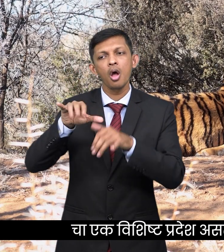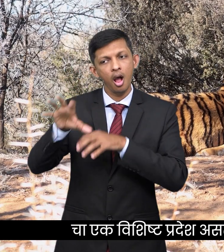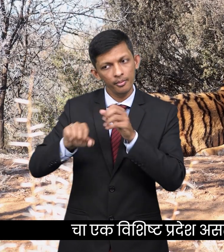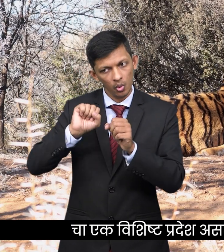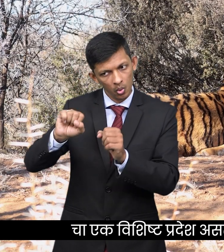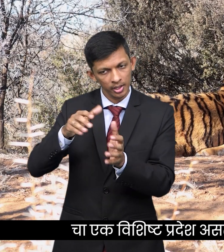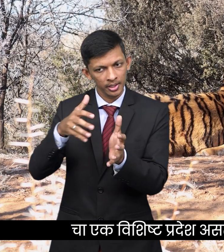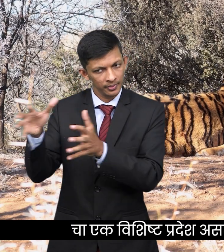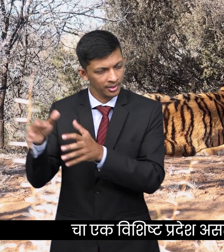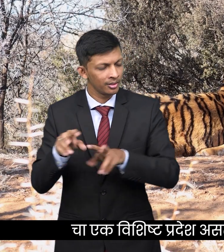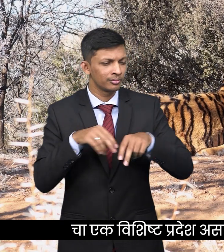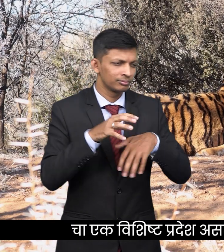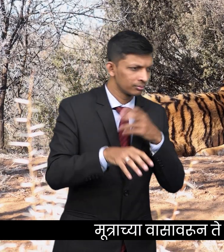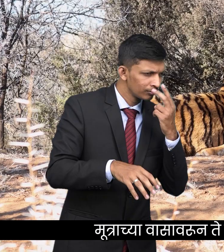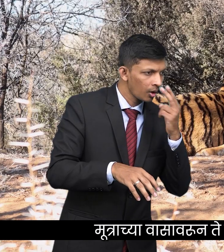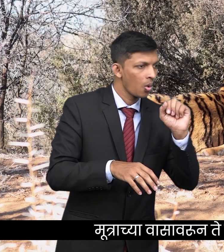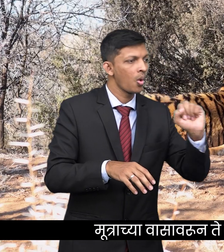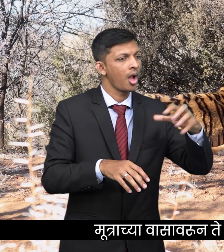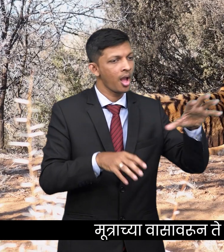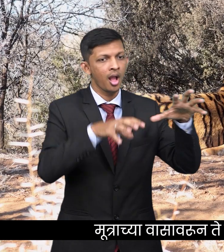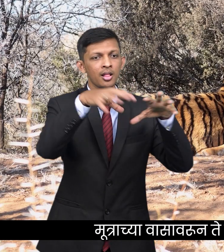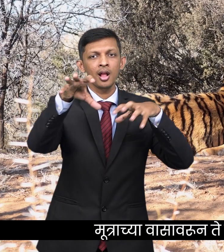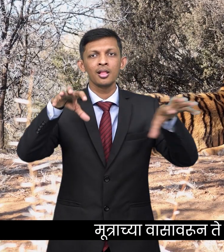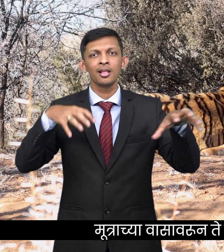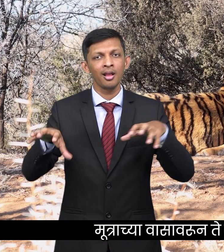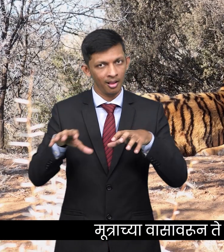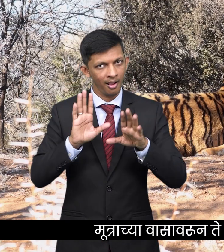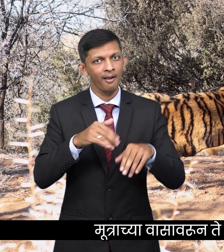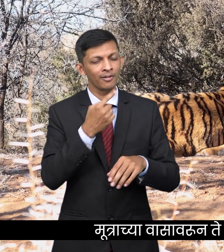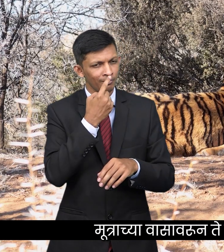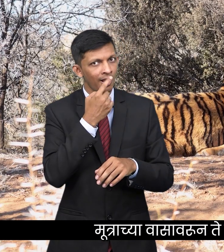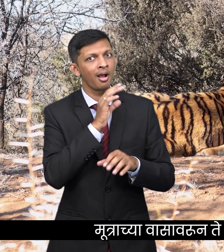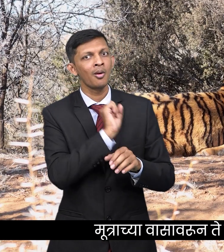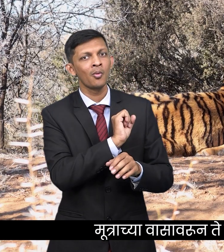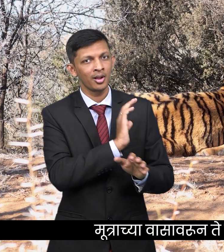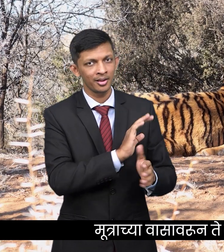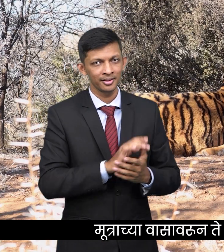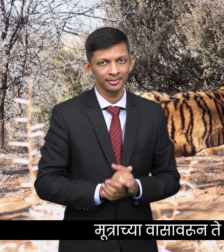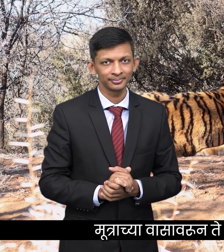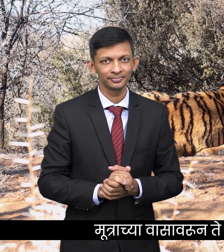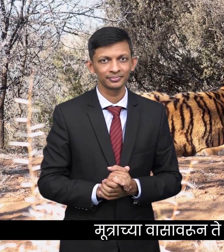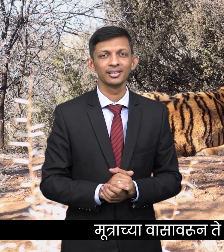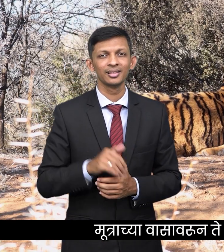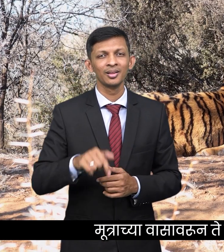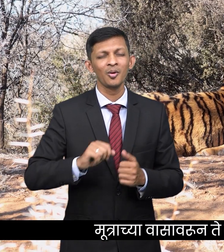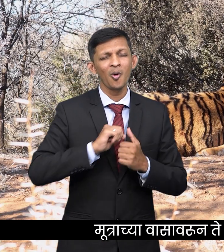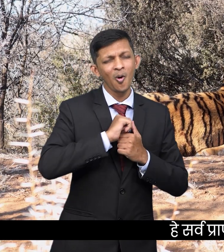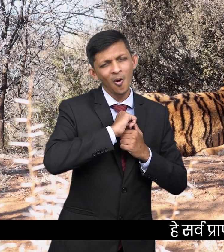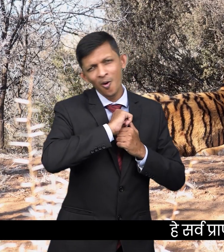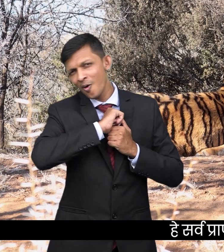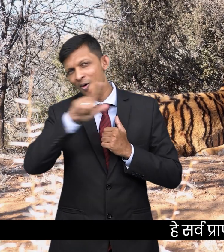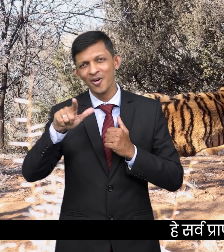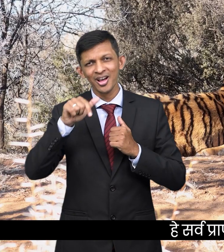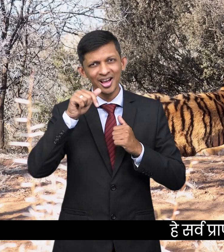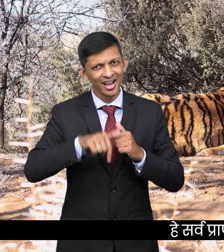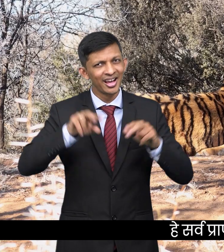मूत्राने चिन्हांकित करतो आणि मूत्राच्या वासावरून ते दुसऱ्या वाघाच्या हद्दीत जाणे टाळतात.